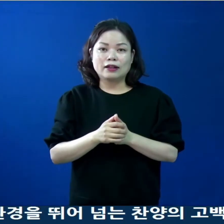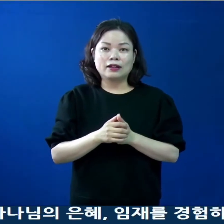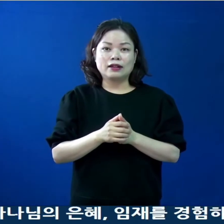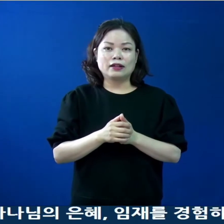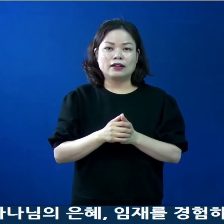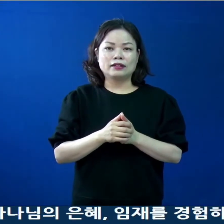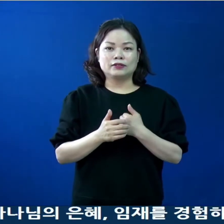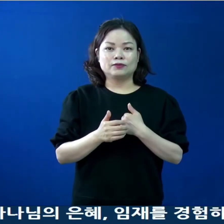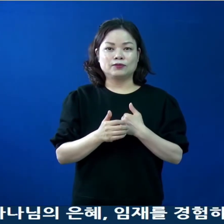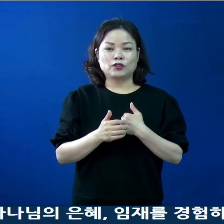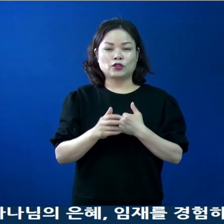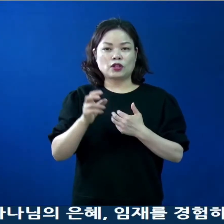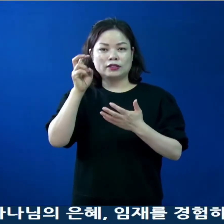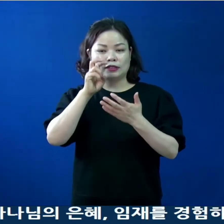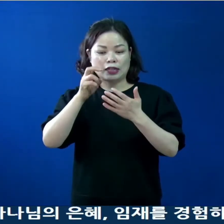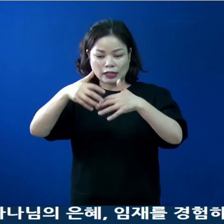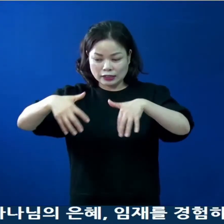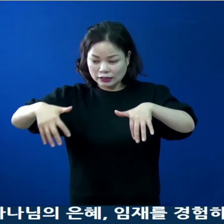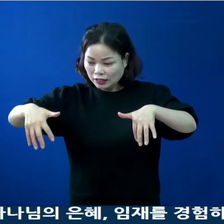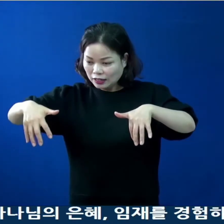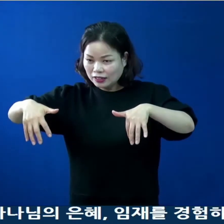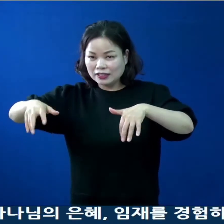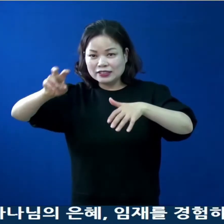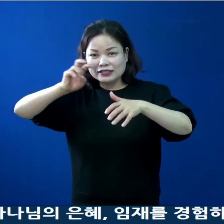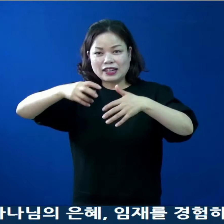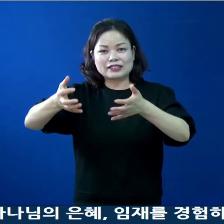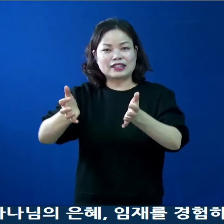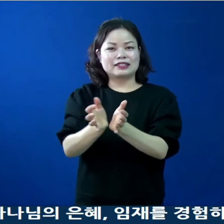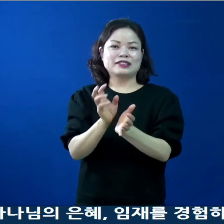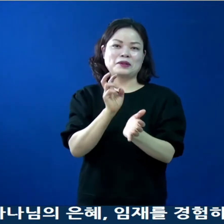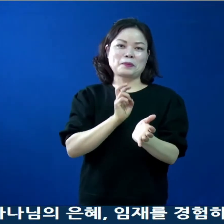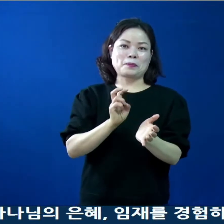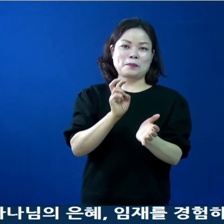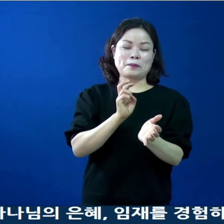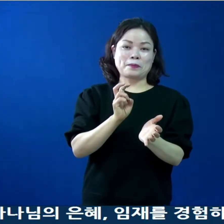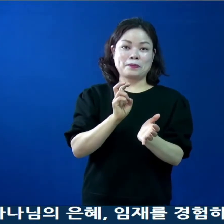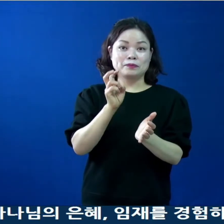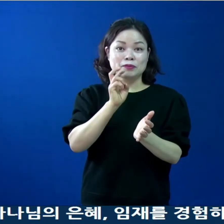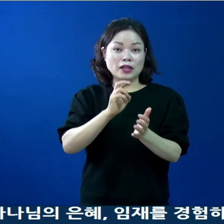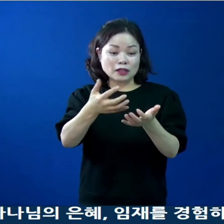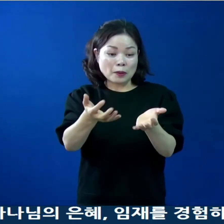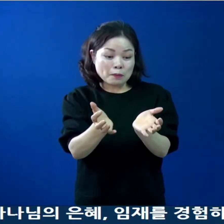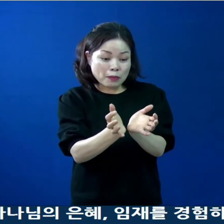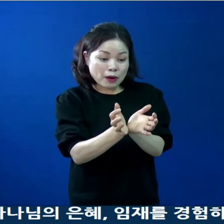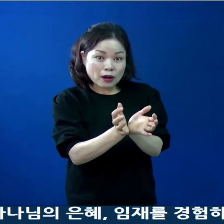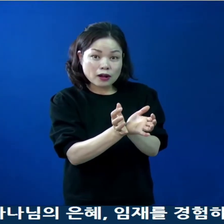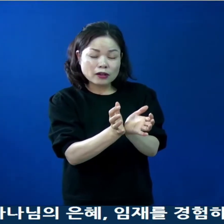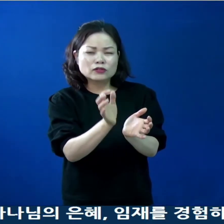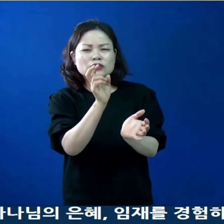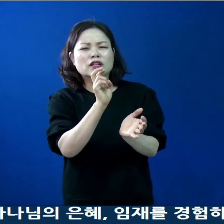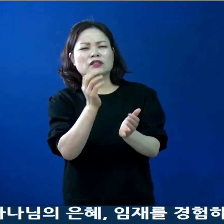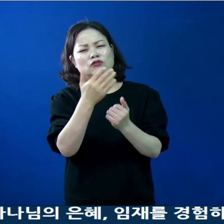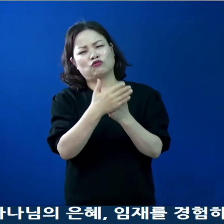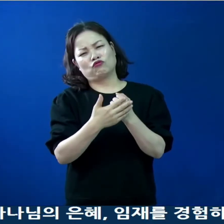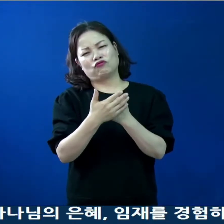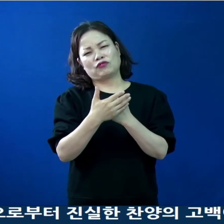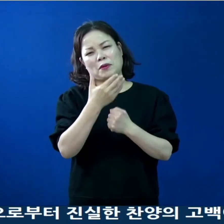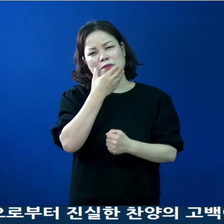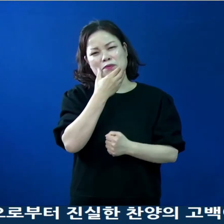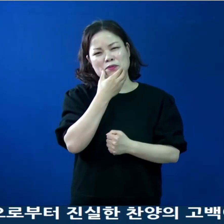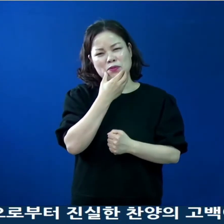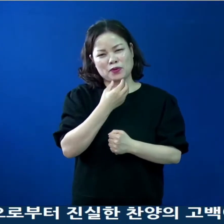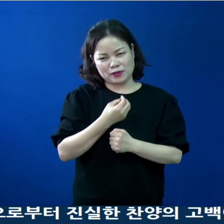그래서 저는 이 찬양대가 서서 오늘 찬양했는데요, 찬양할 수 있는 것 자체가 은혜이고 복이라고 하는